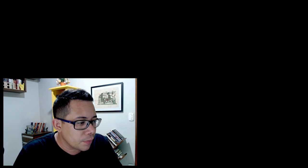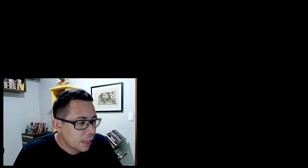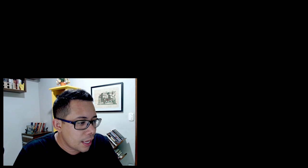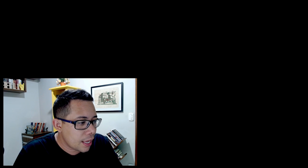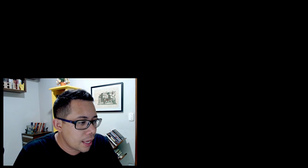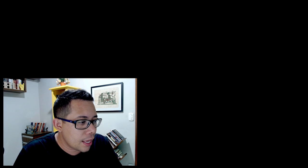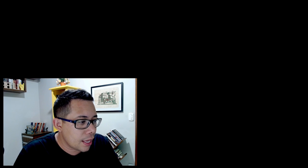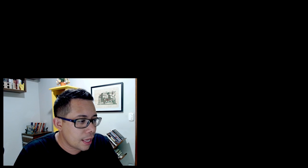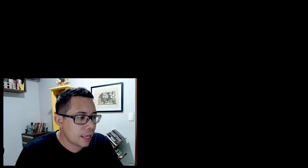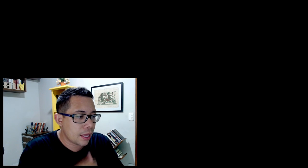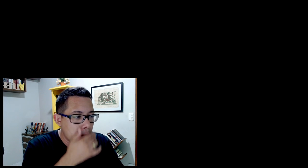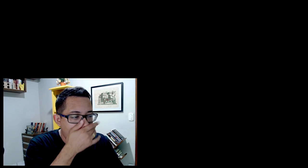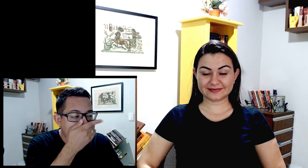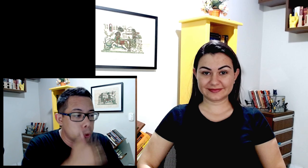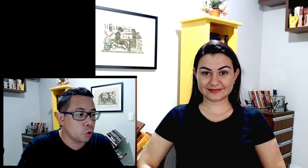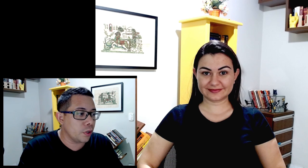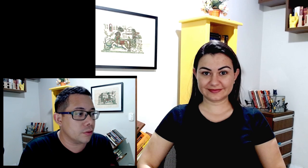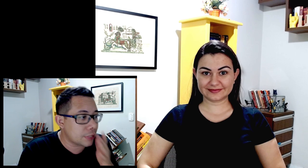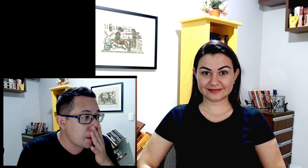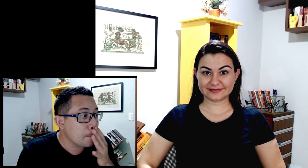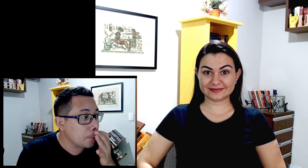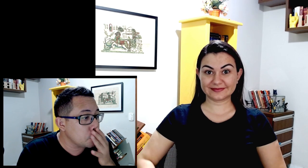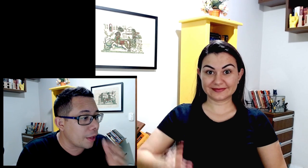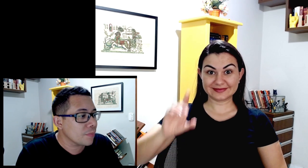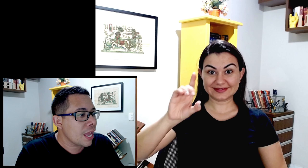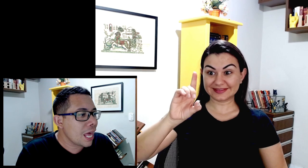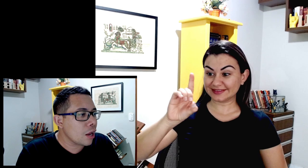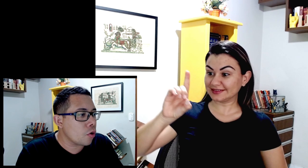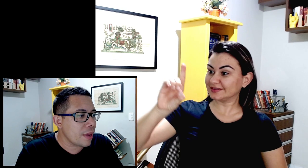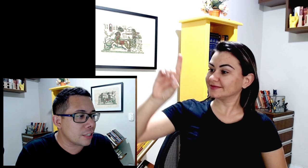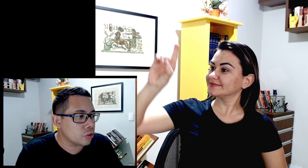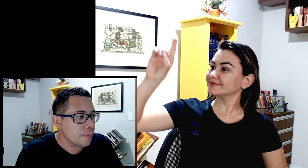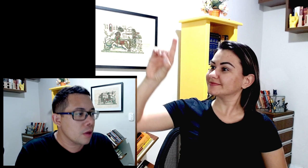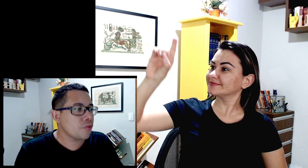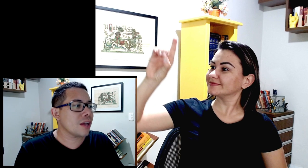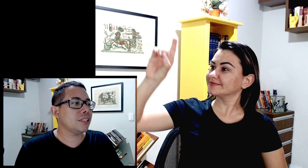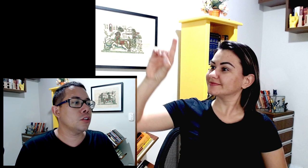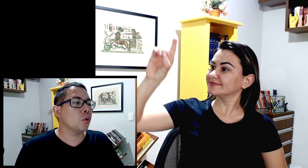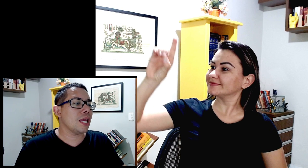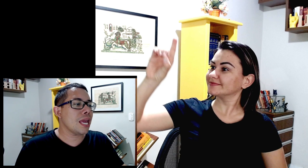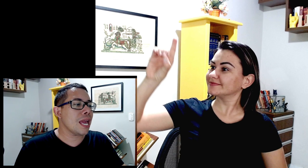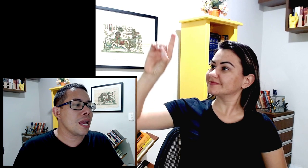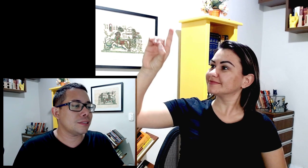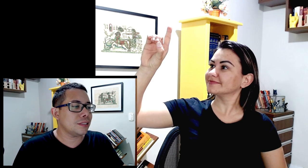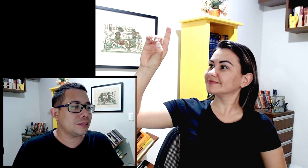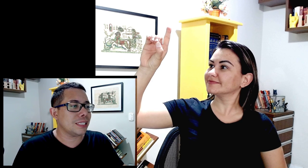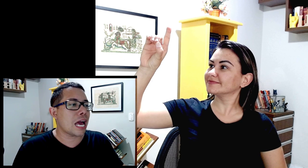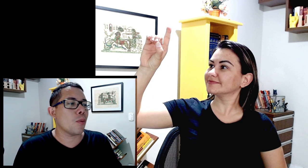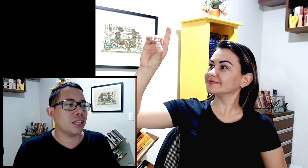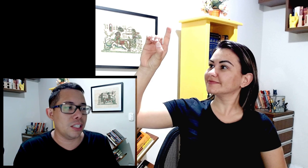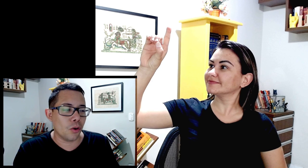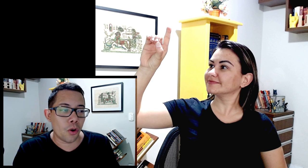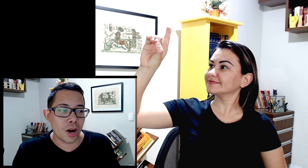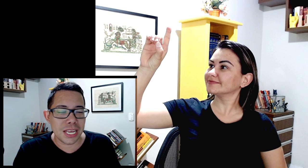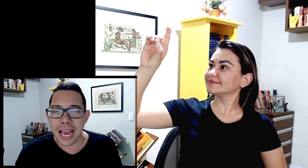foi é construir tá muito é Ela começa fazendo esse sinal aqui olha